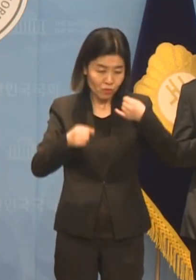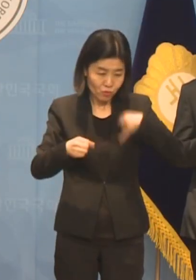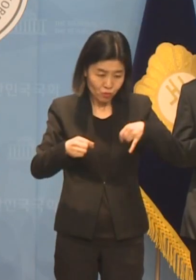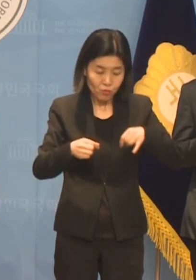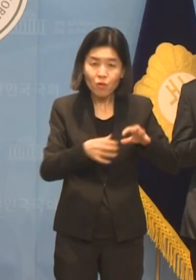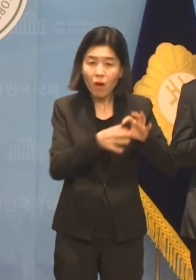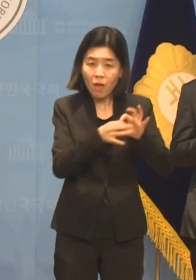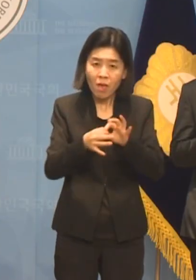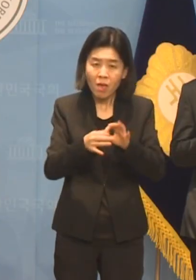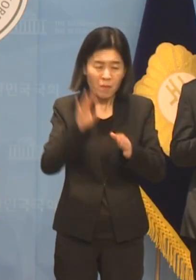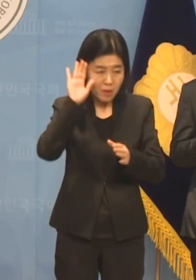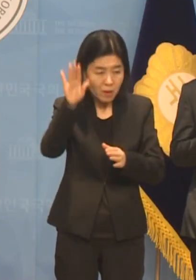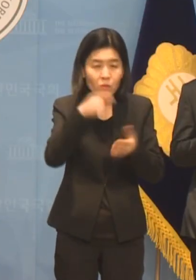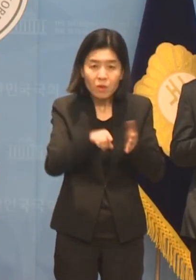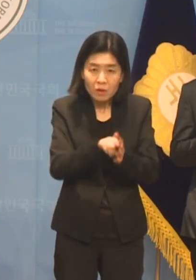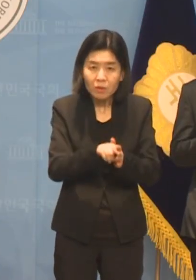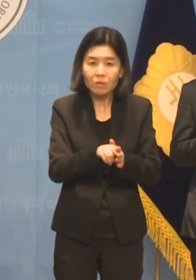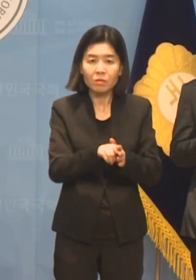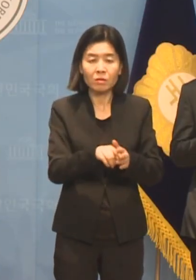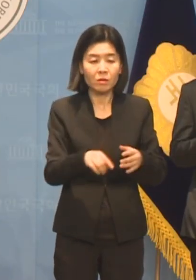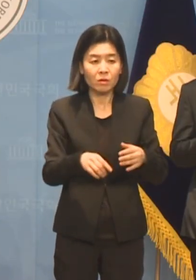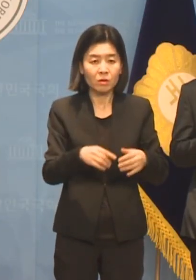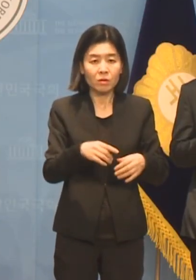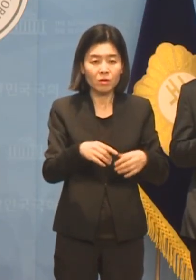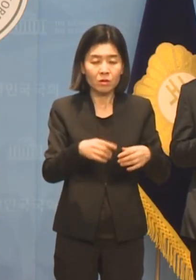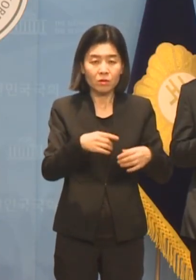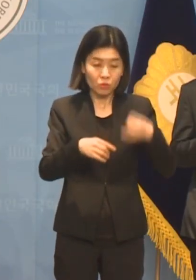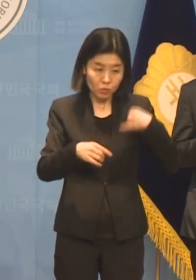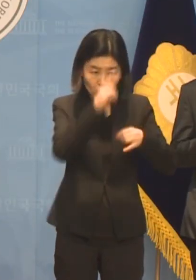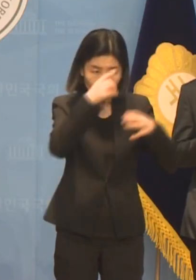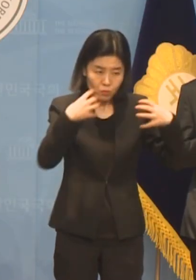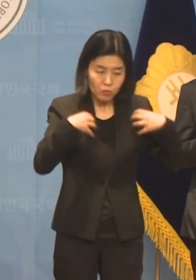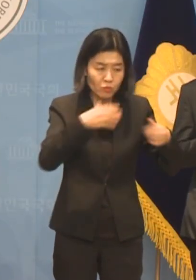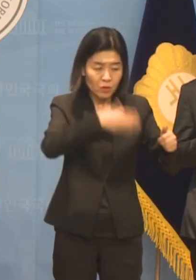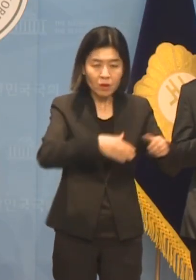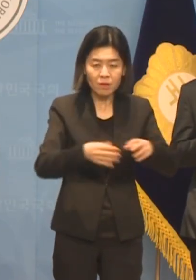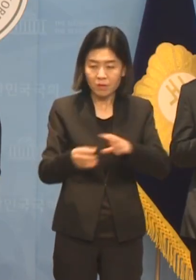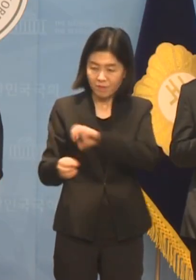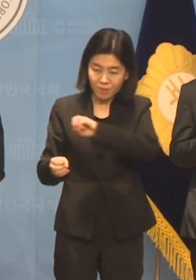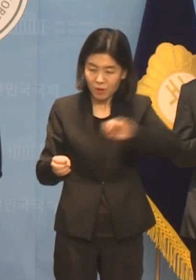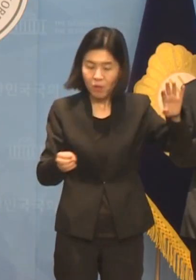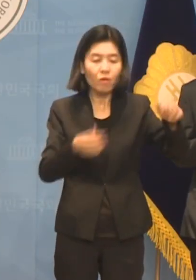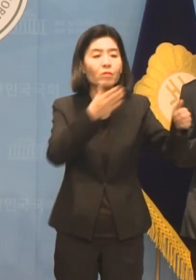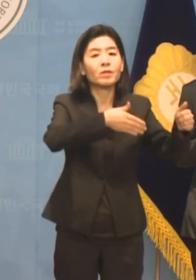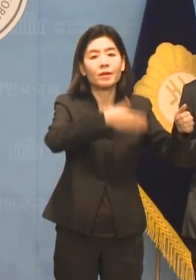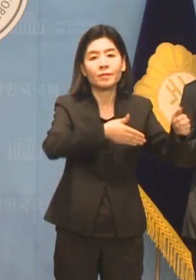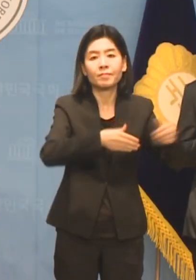즉시 중국 정부는 철거를 해야 된다고 생각을 합니다. 이상입니다.